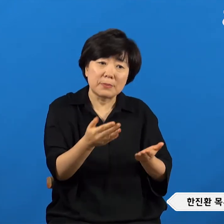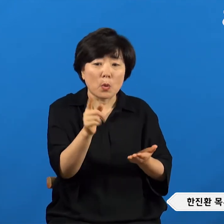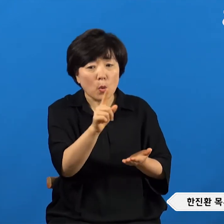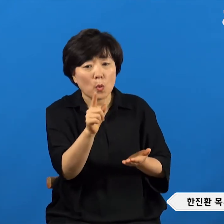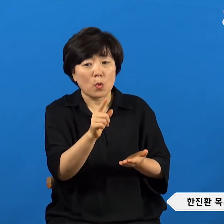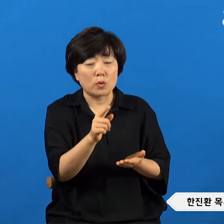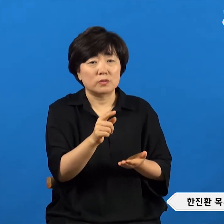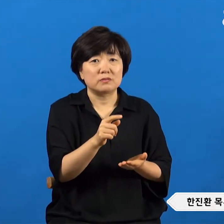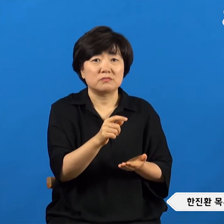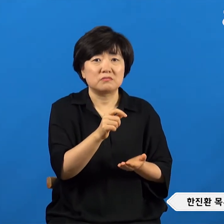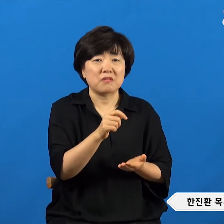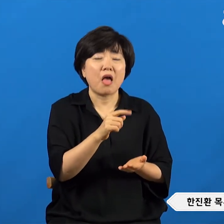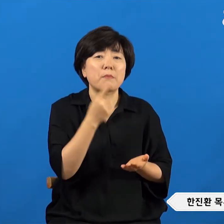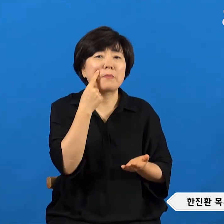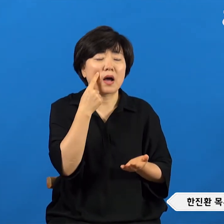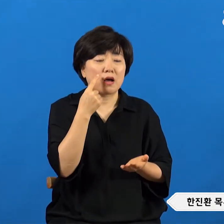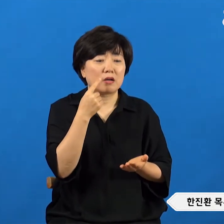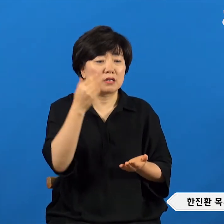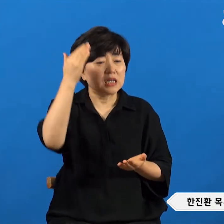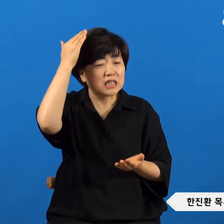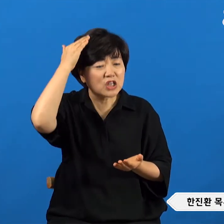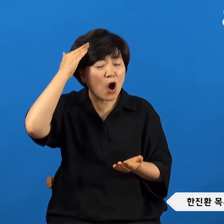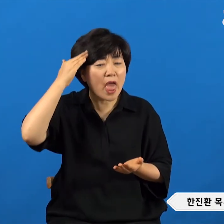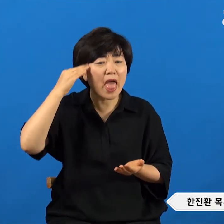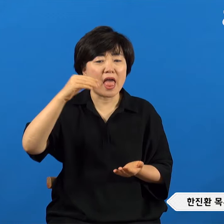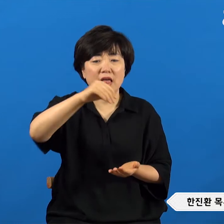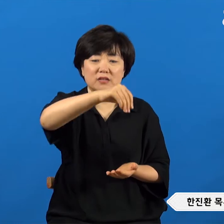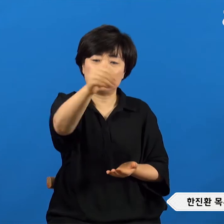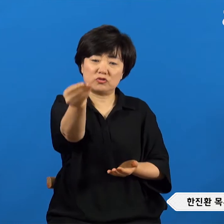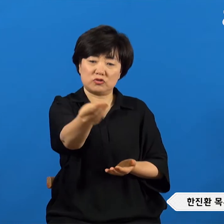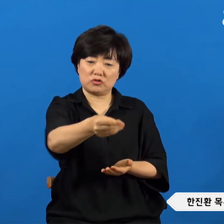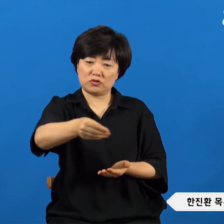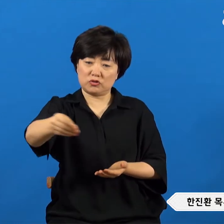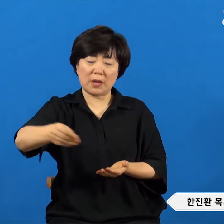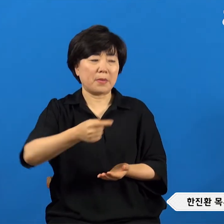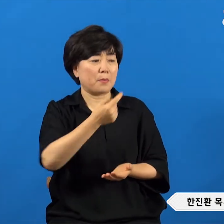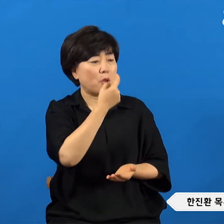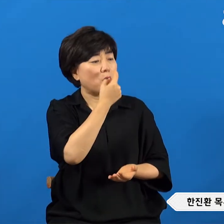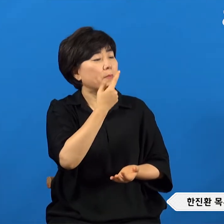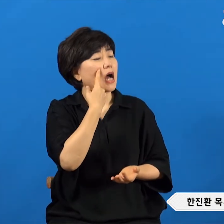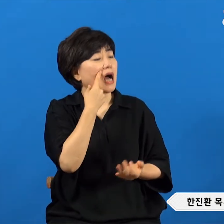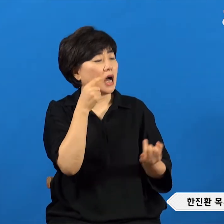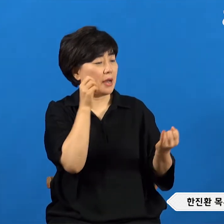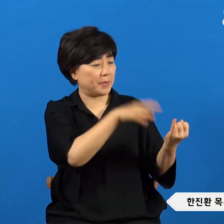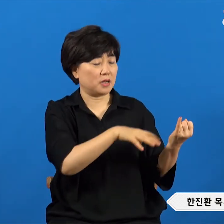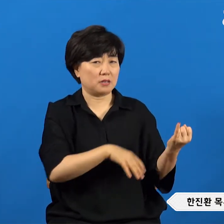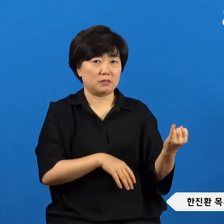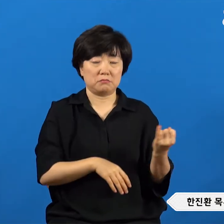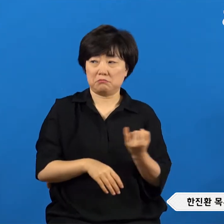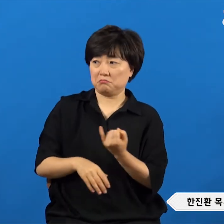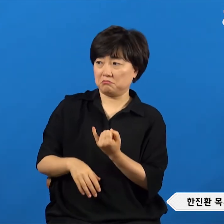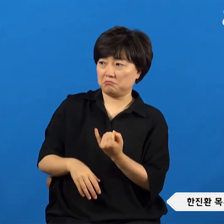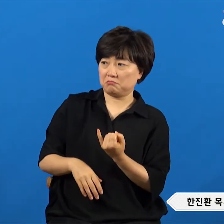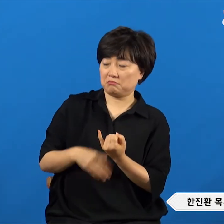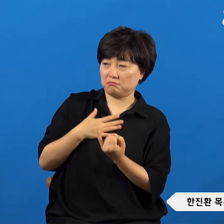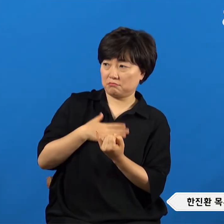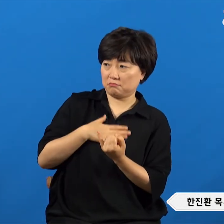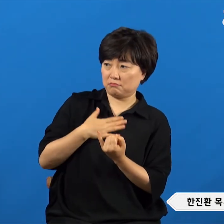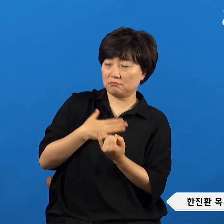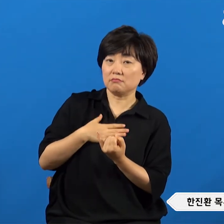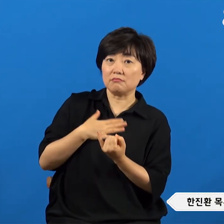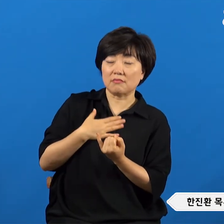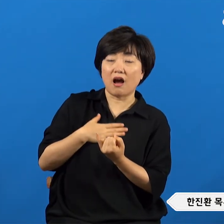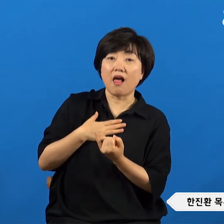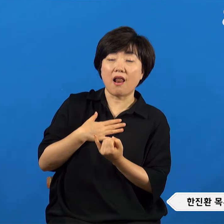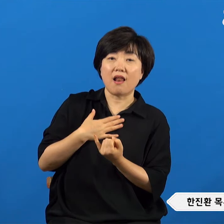그래, 서예 같은 거라도 한번 배워보지. 그랬습니다. 아내가 웬일인지 순순히